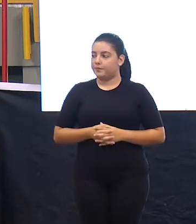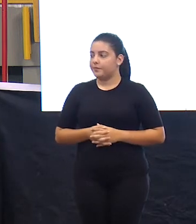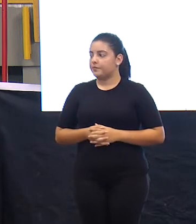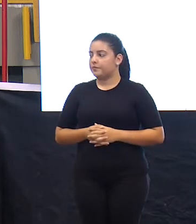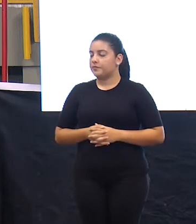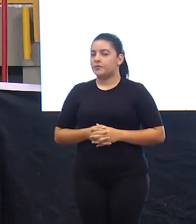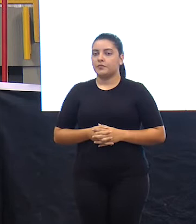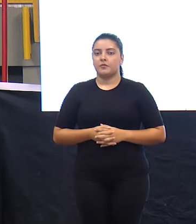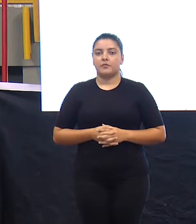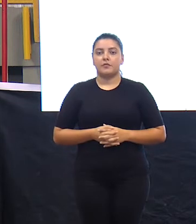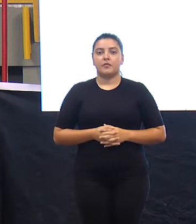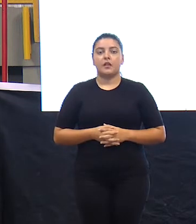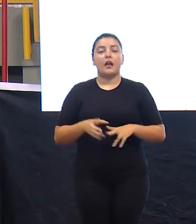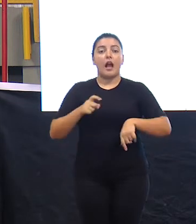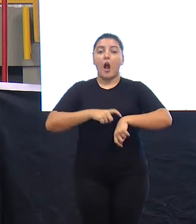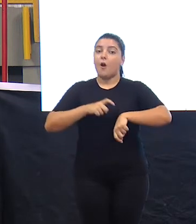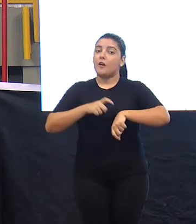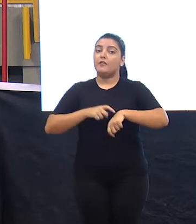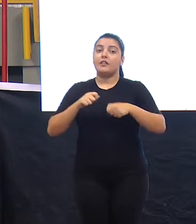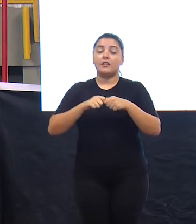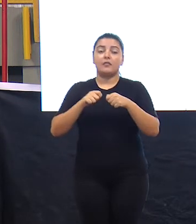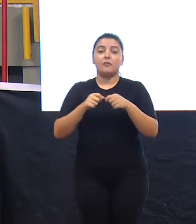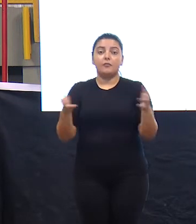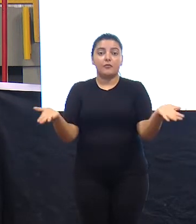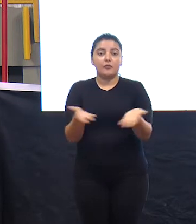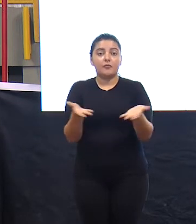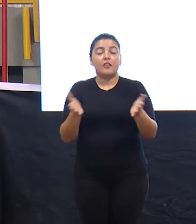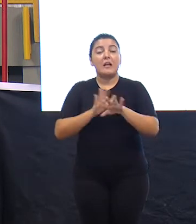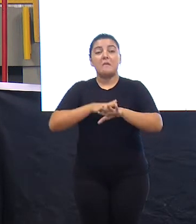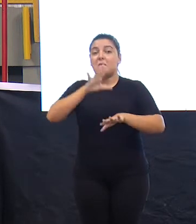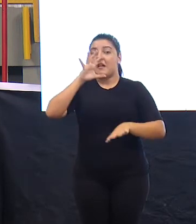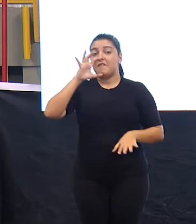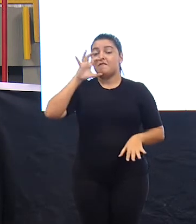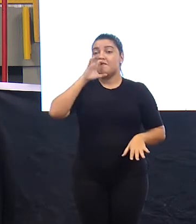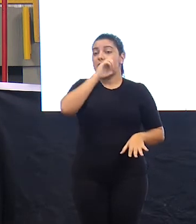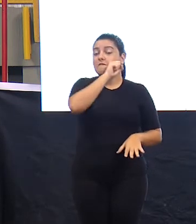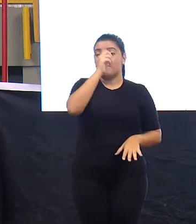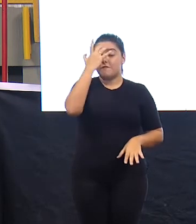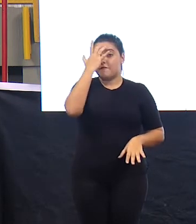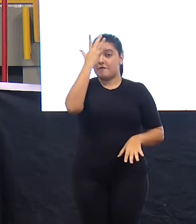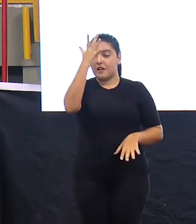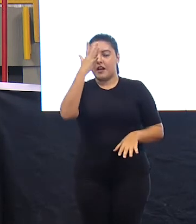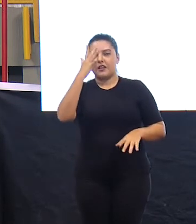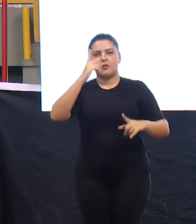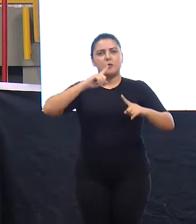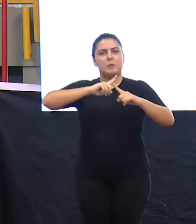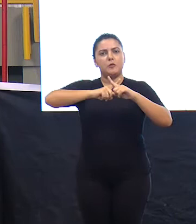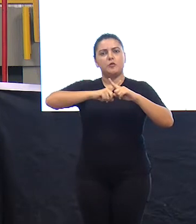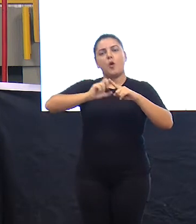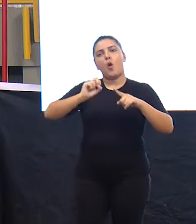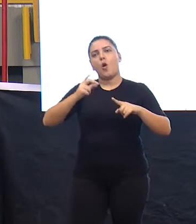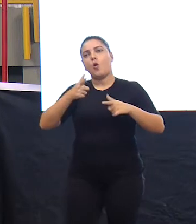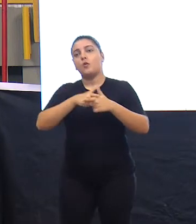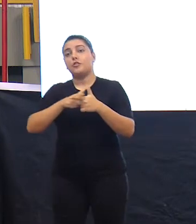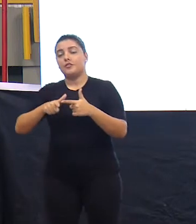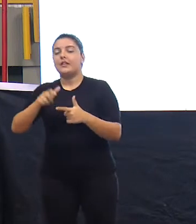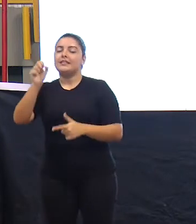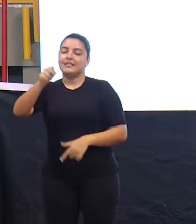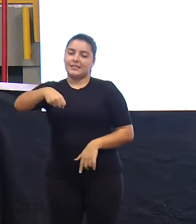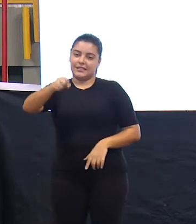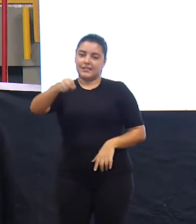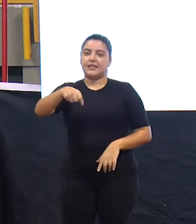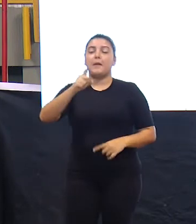Dessa forma que a gente está fazendo, está ficando mais fácil do que multiplicar ou dividir?